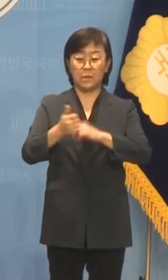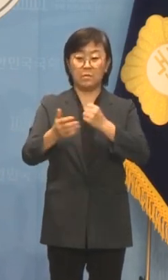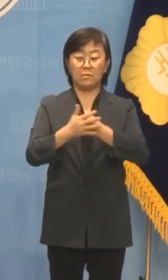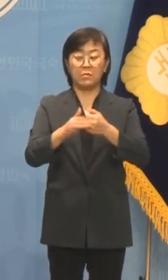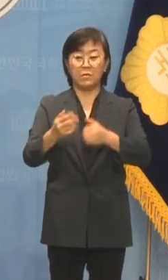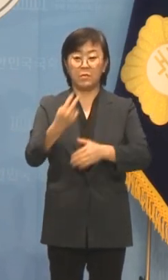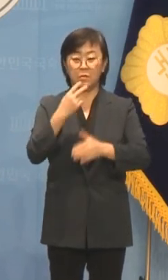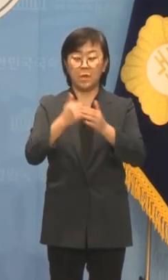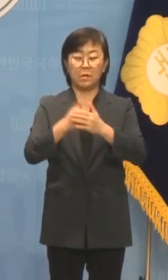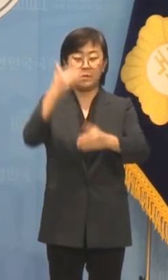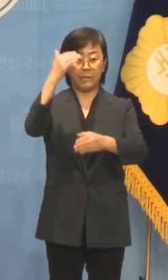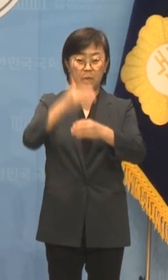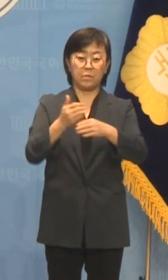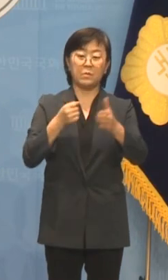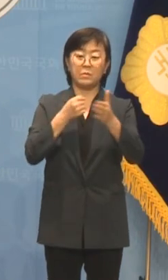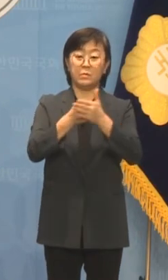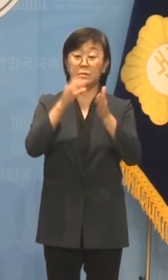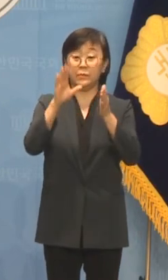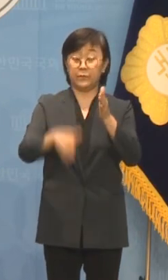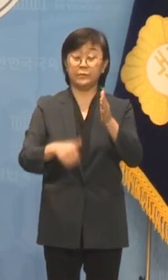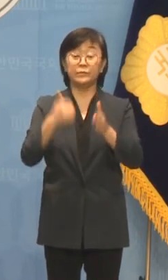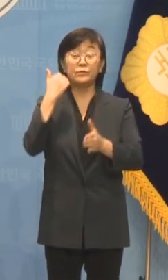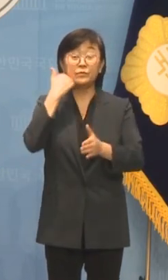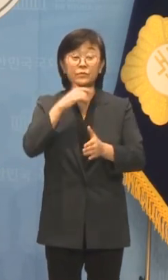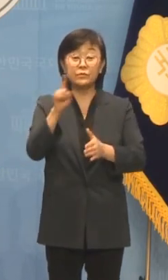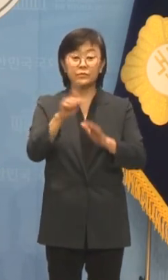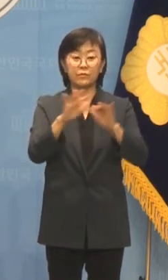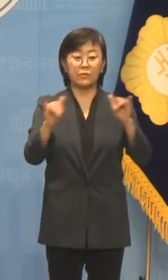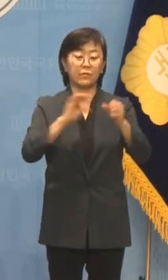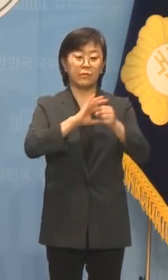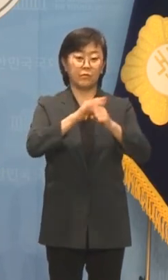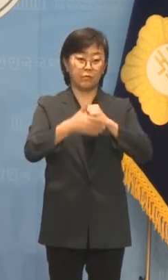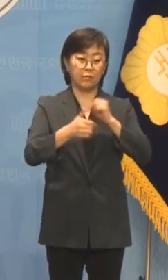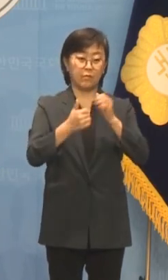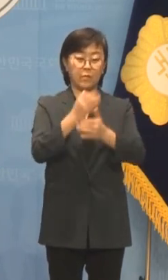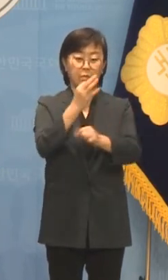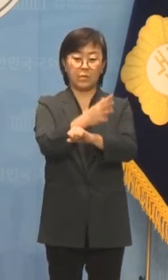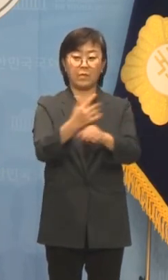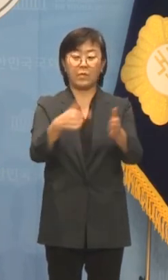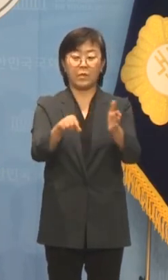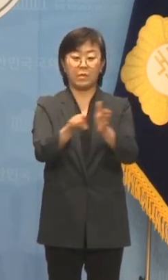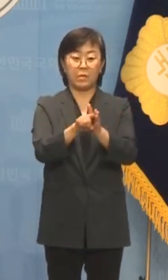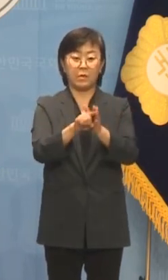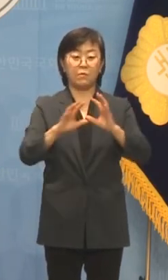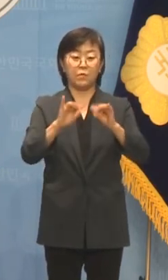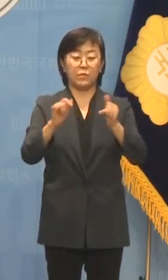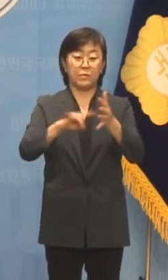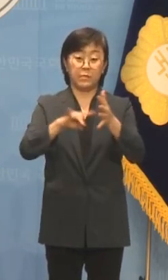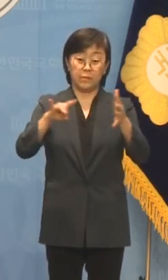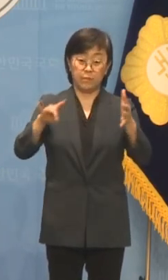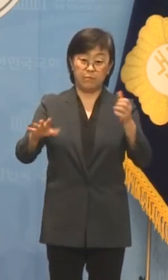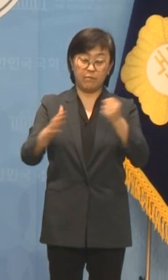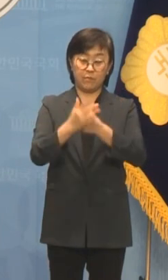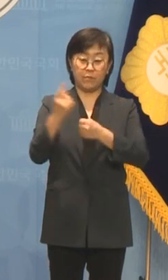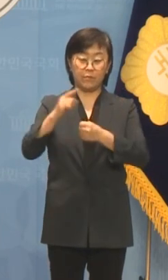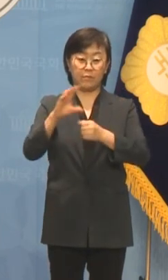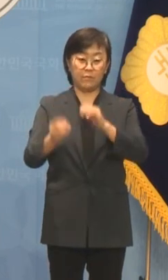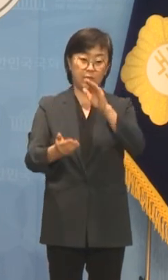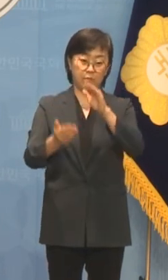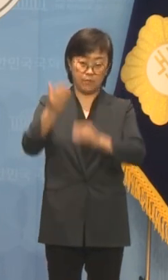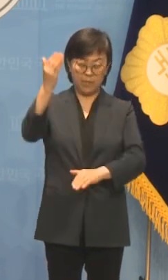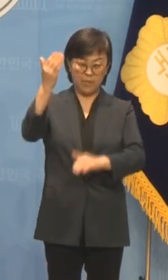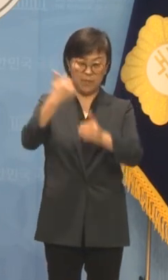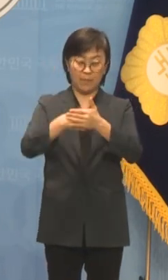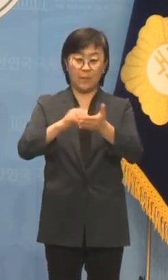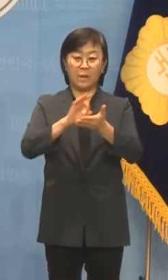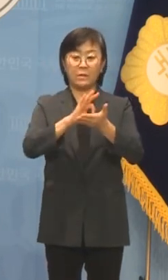수단으로 폐업을 결정할 때 누구는 과일을 구입하기 위해 국민 헬스에 1,000만 원 이상을